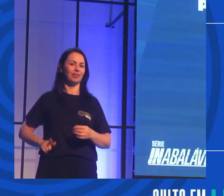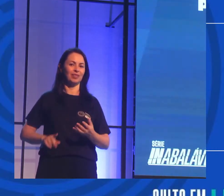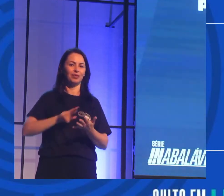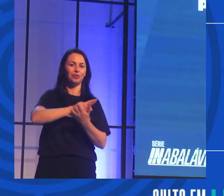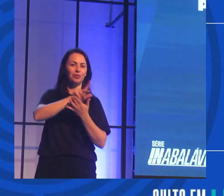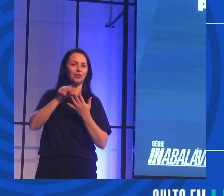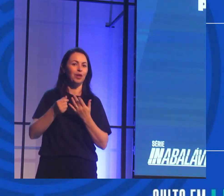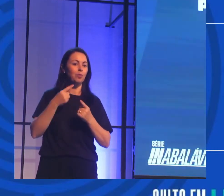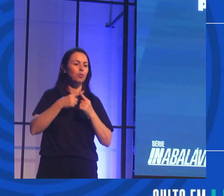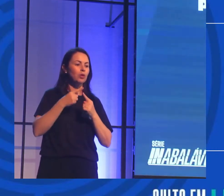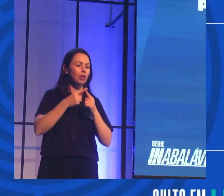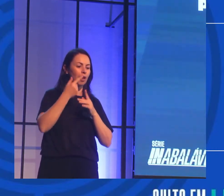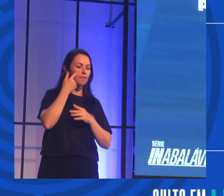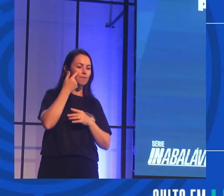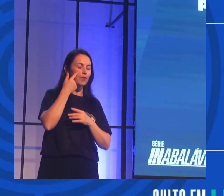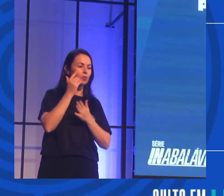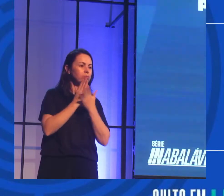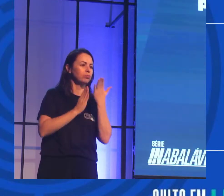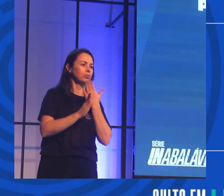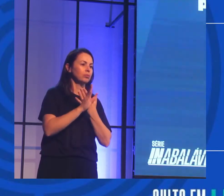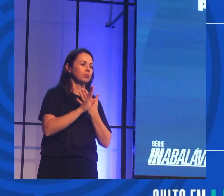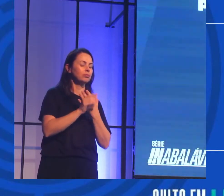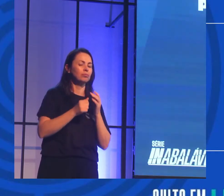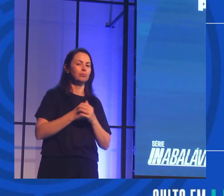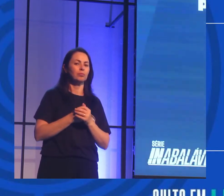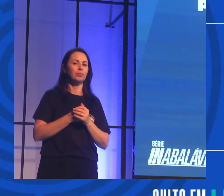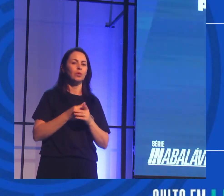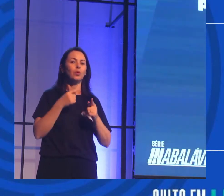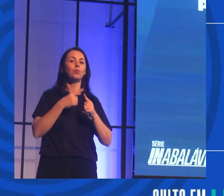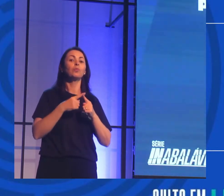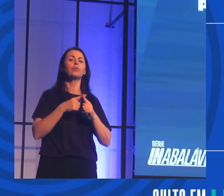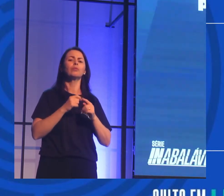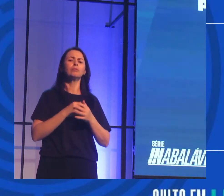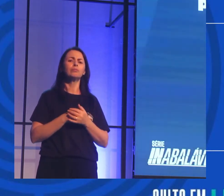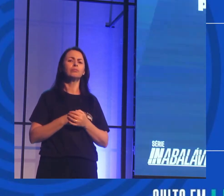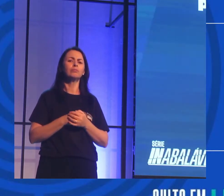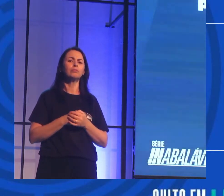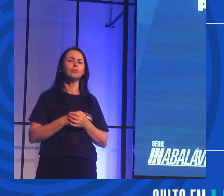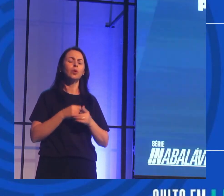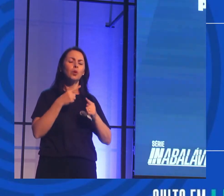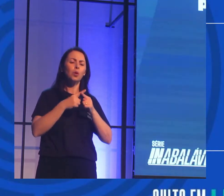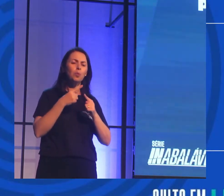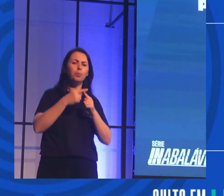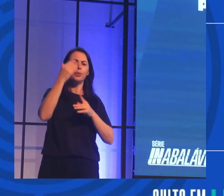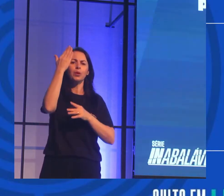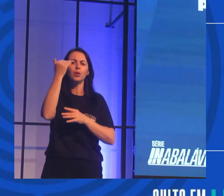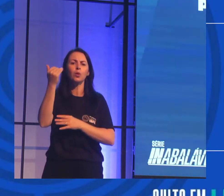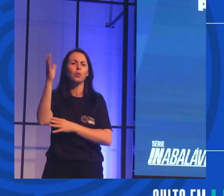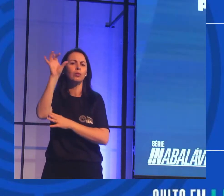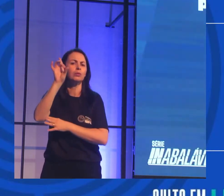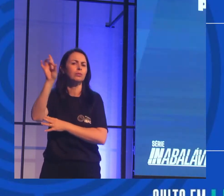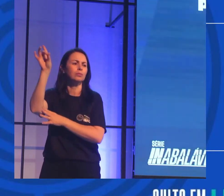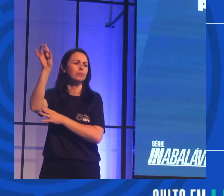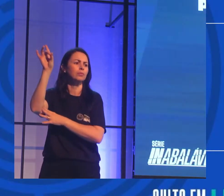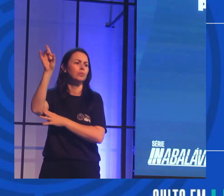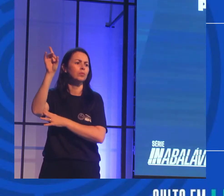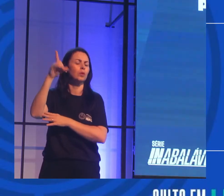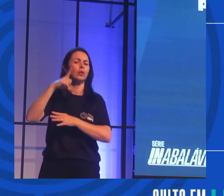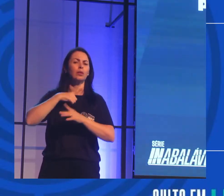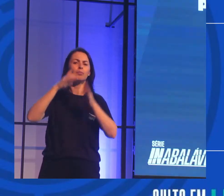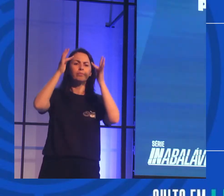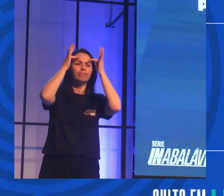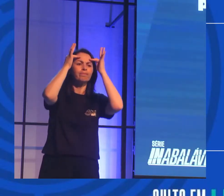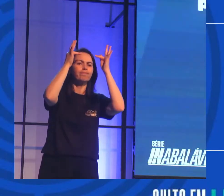a todos. Por quê, gente? Ele honrou a Deus com